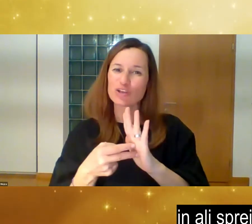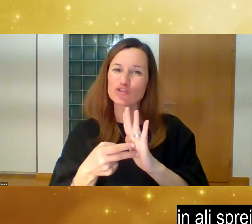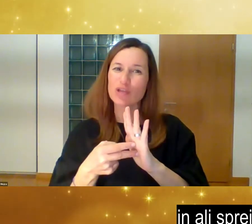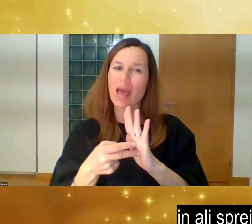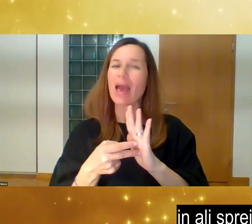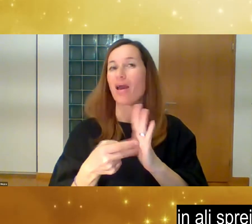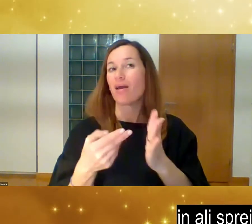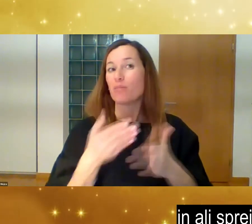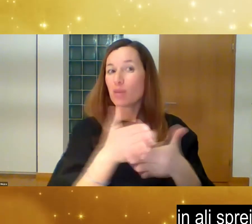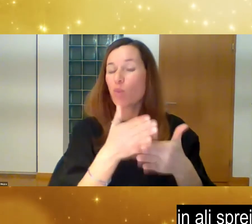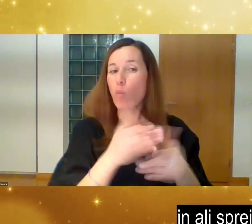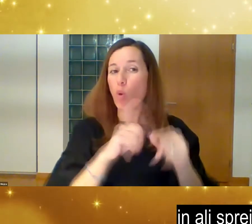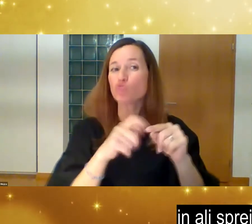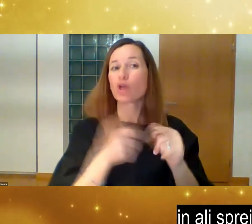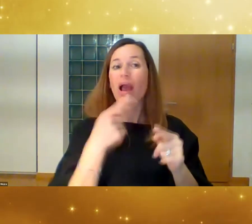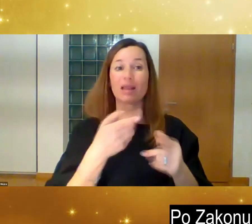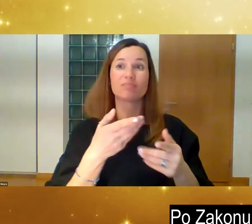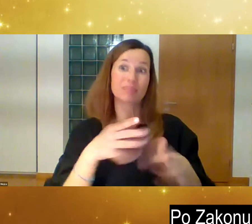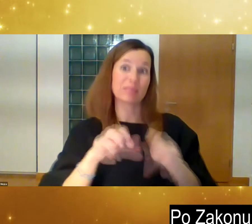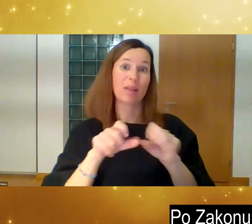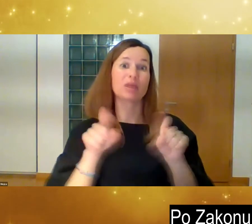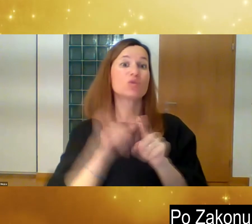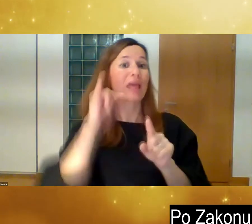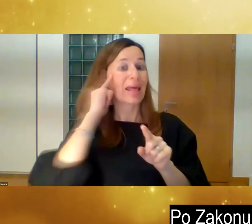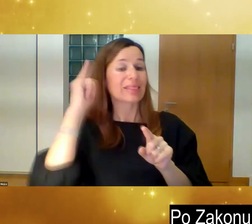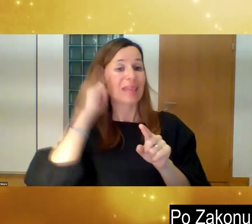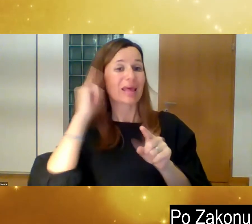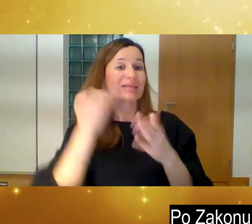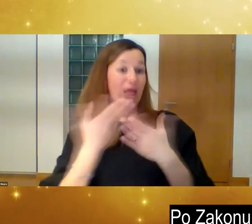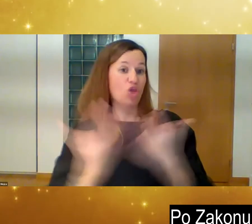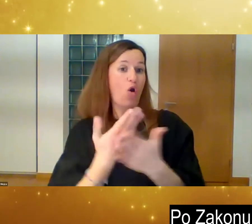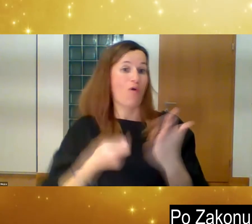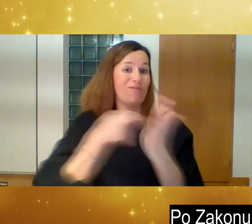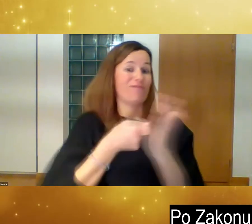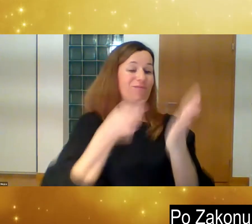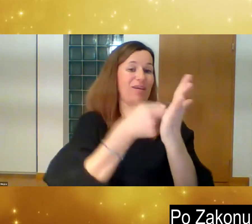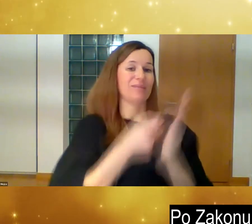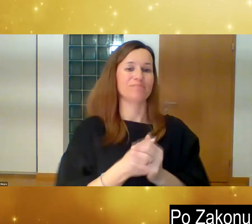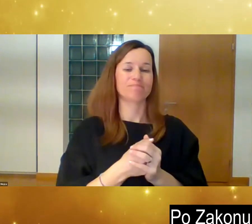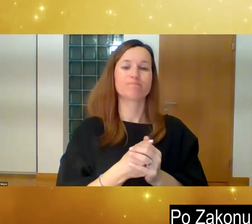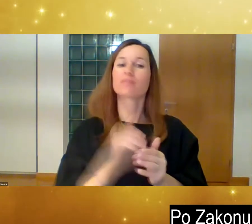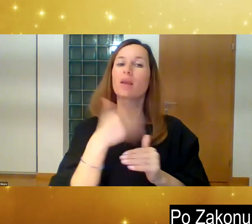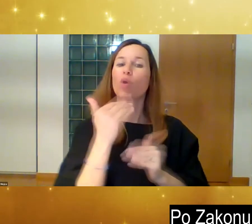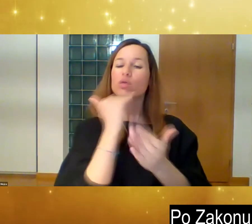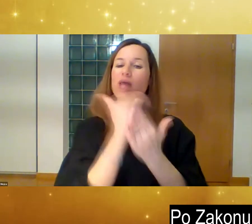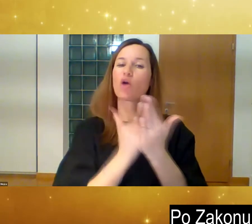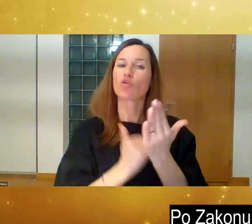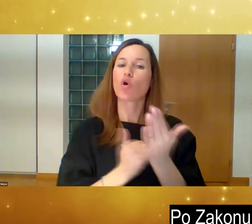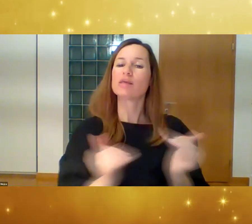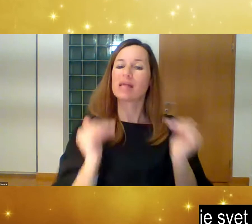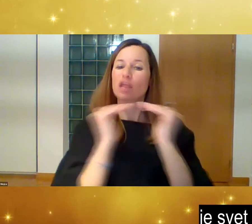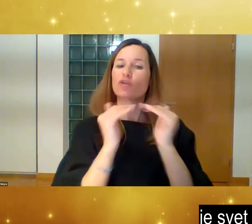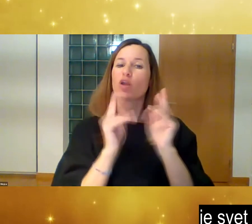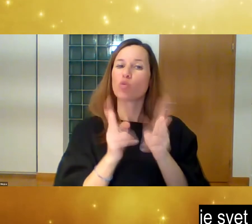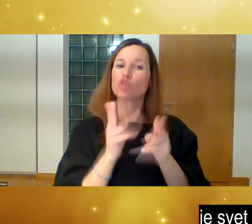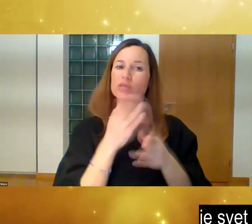nove tehnične pripomočke? Poglejte, po zakonu o izenačevanju možnosti invalidov